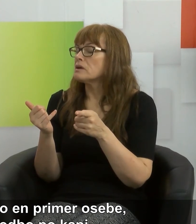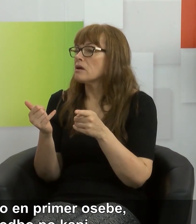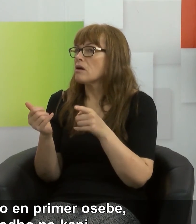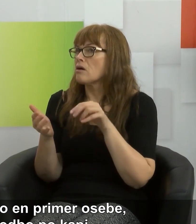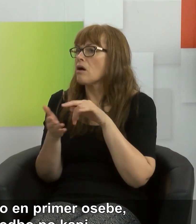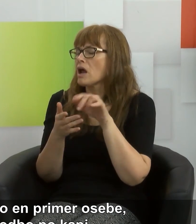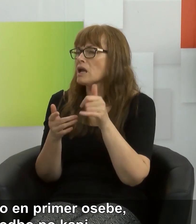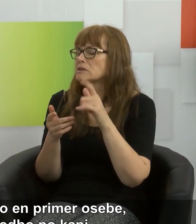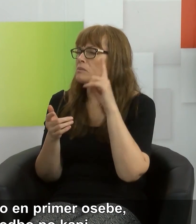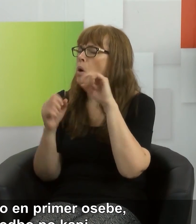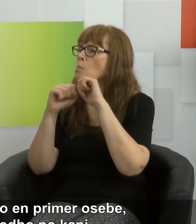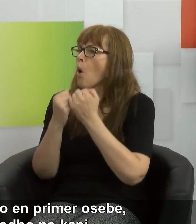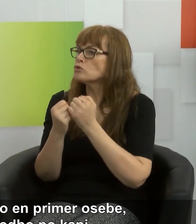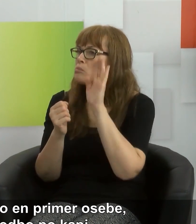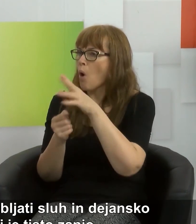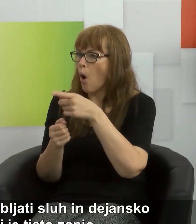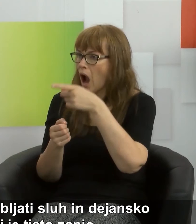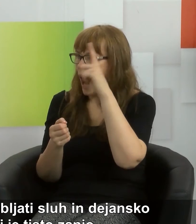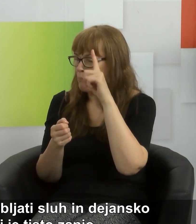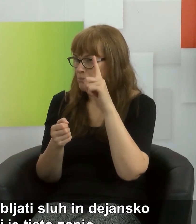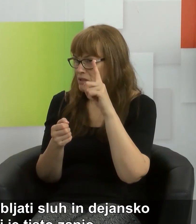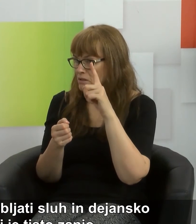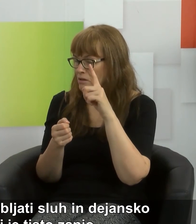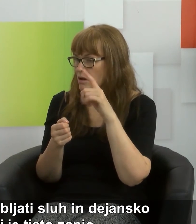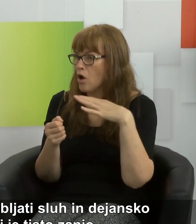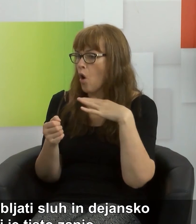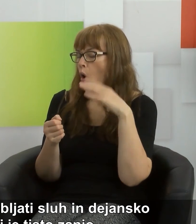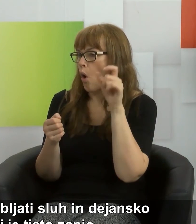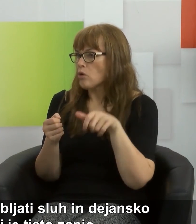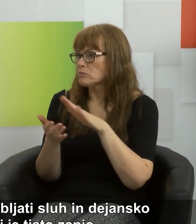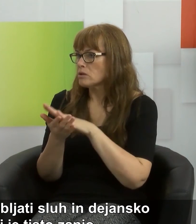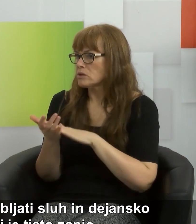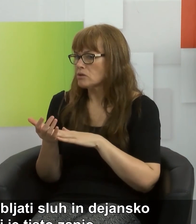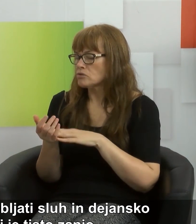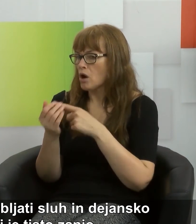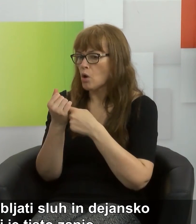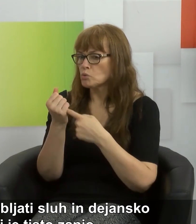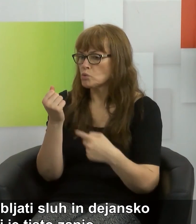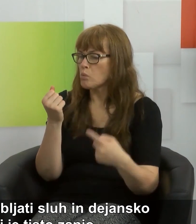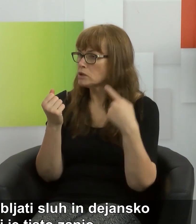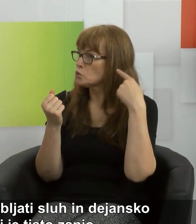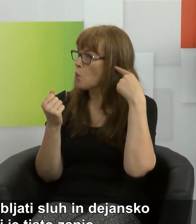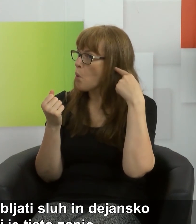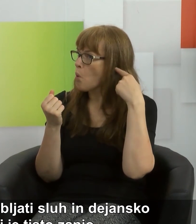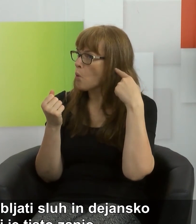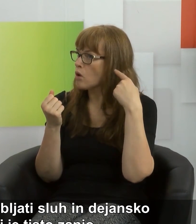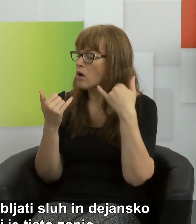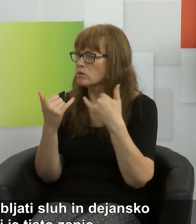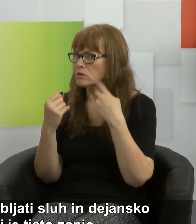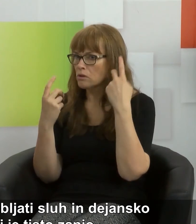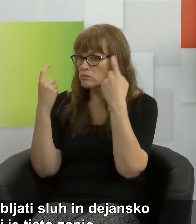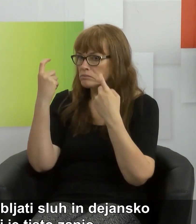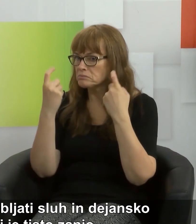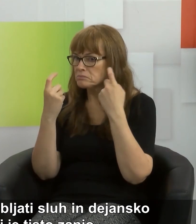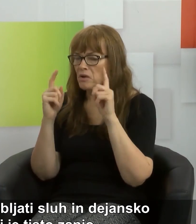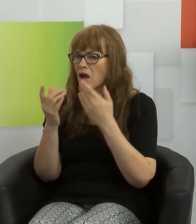gre za v bistvu poškodbo po kapi, kjer je gospa začela tudi izgubljati sluh in dejansko zdaj gledamo, kaj je